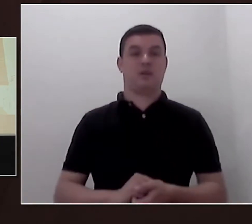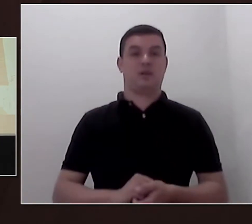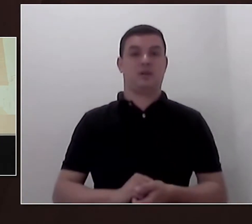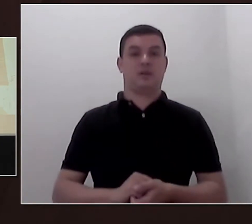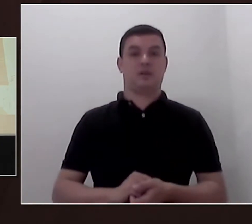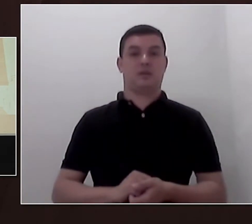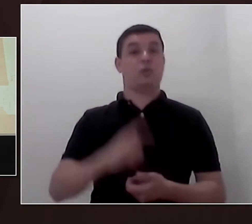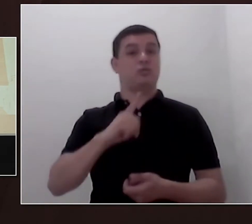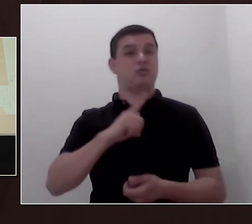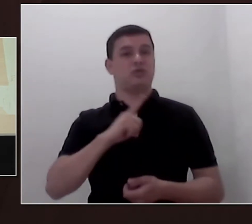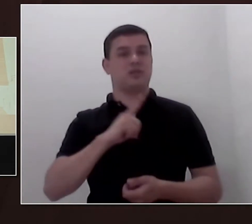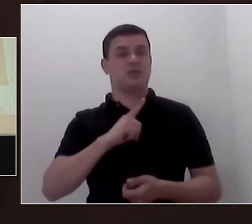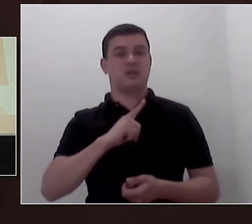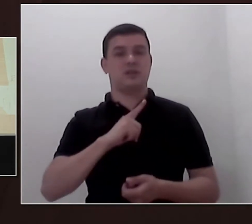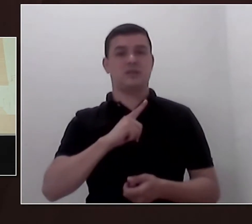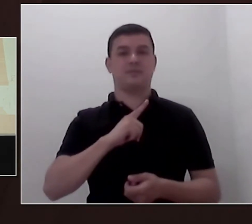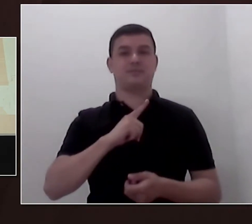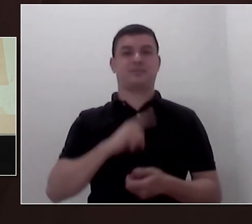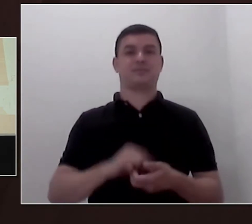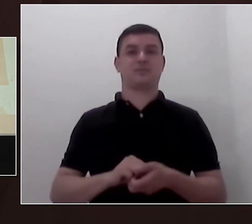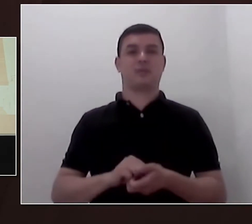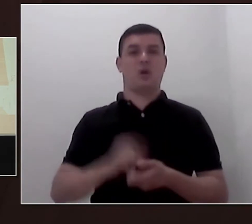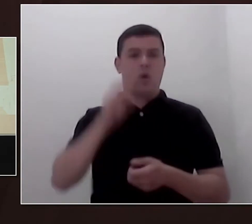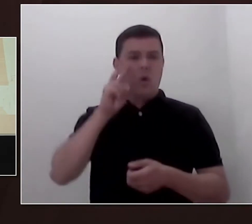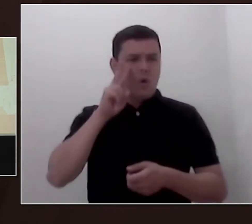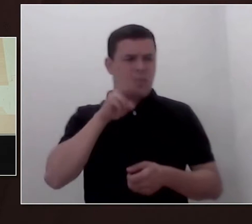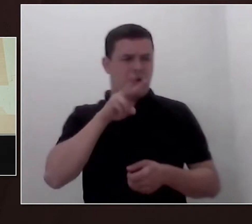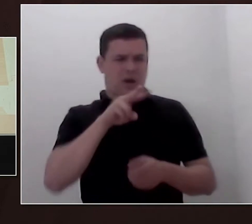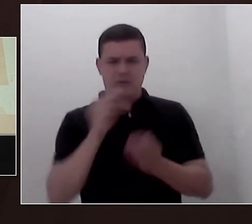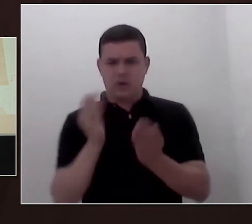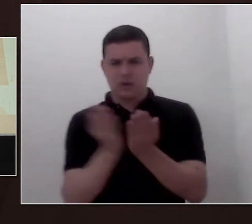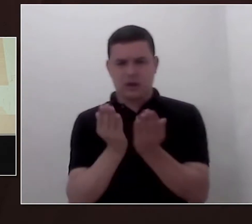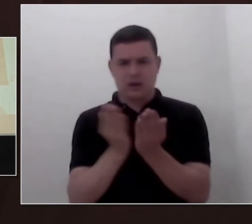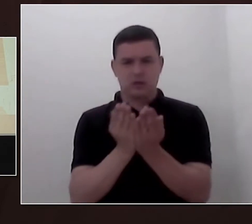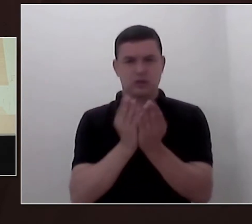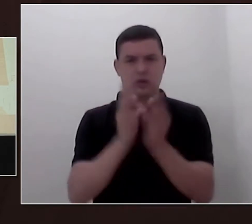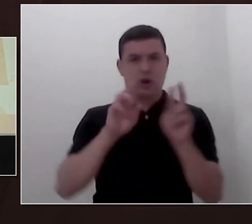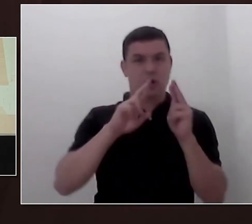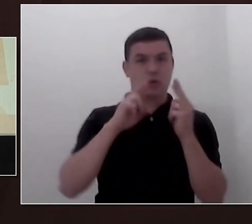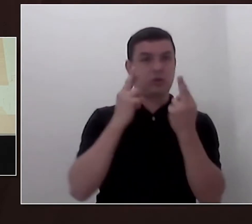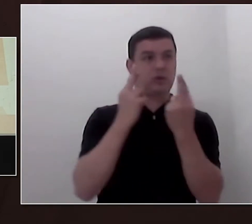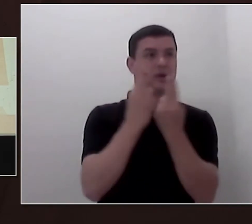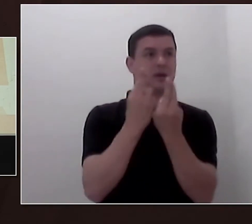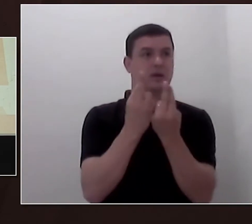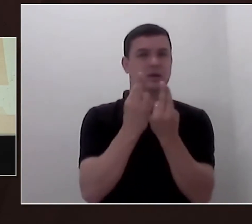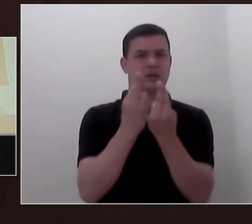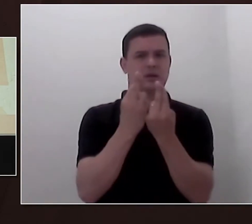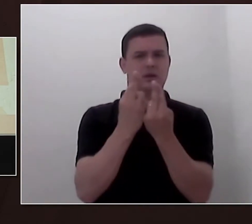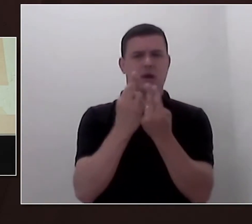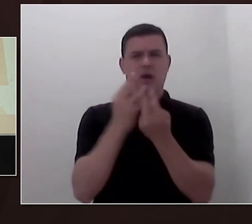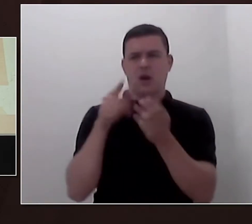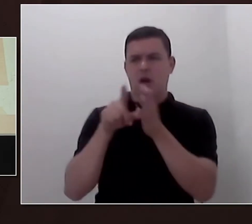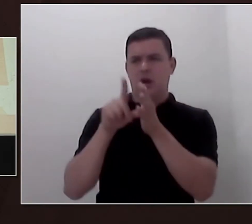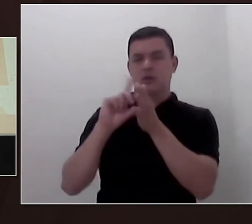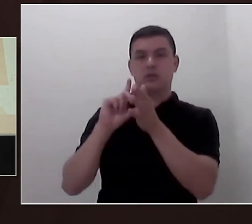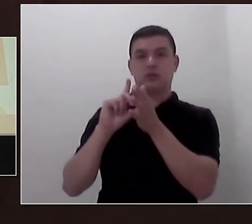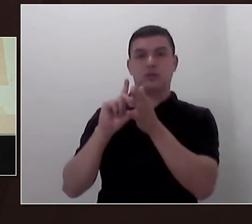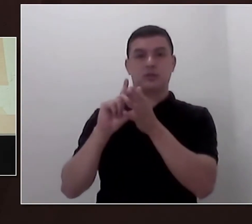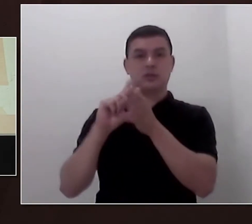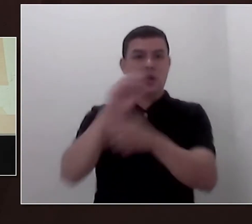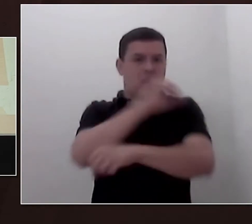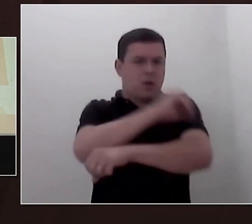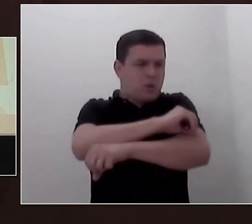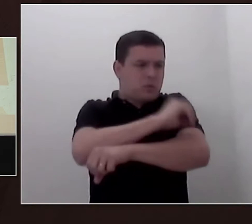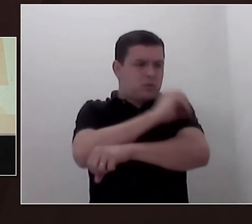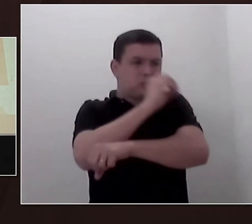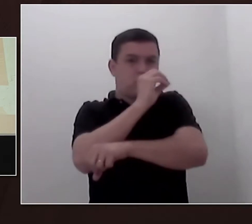esses, né, esses da religião cristã, eles tinham os piores propósitos imagináveis. Eles querem